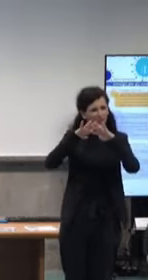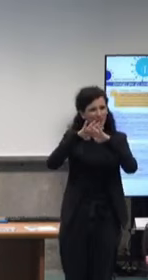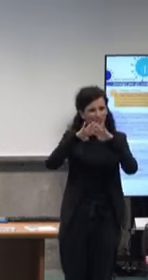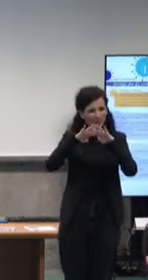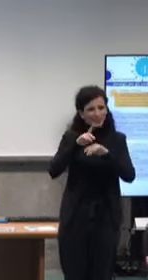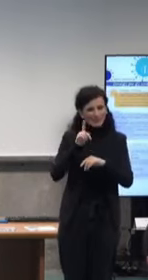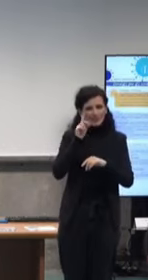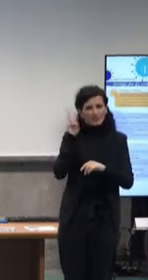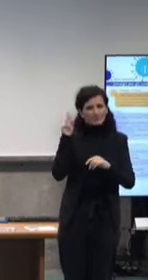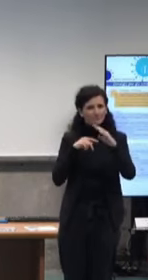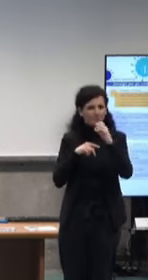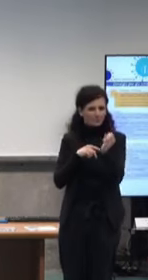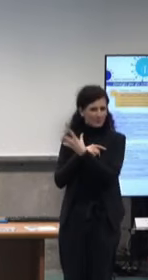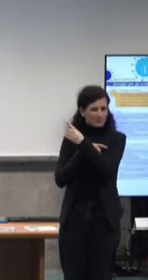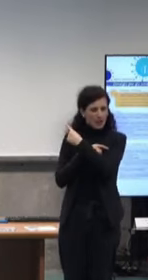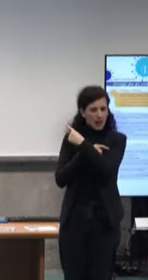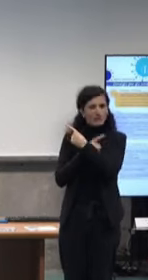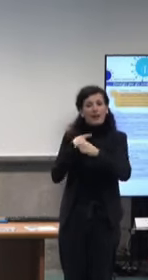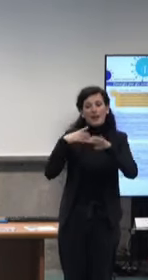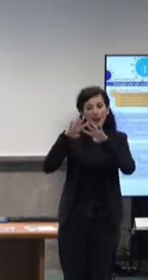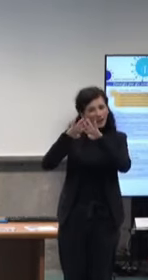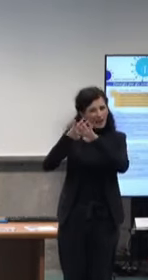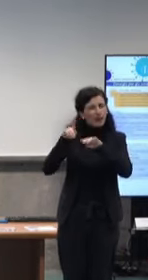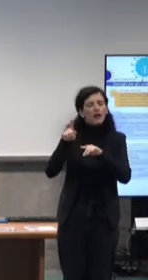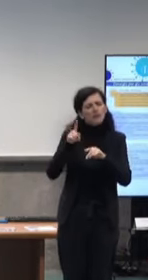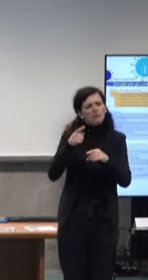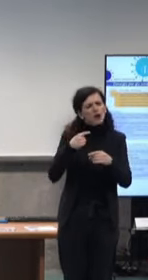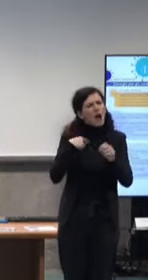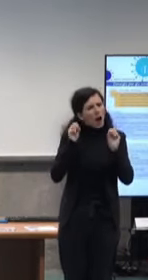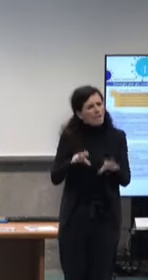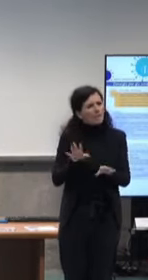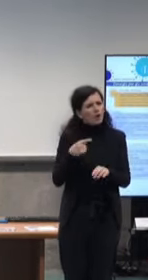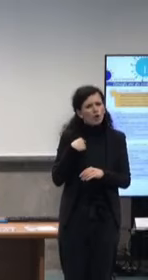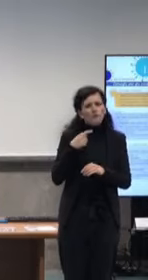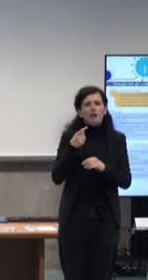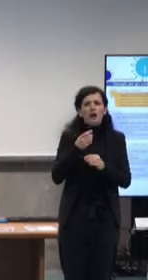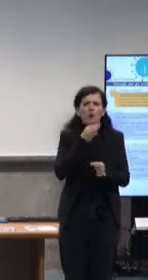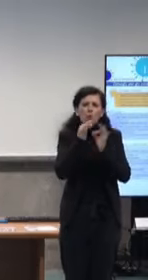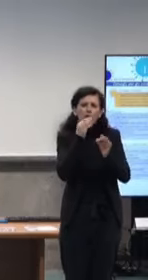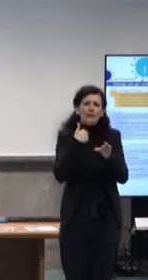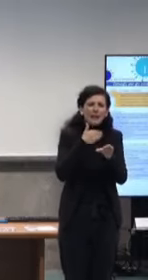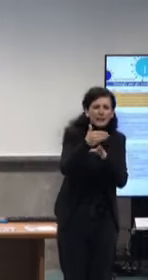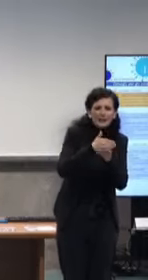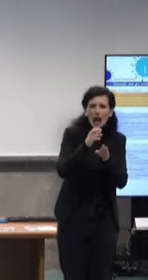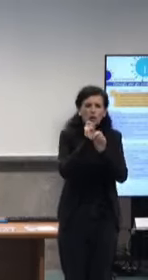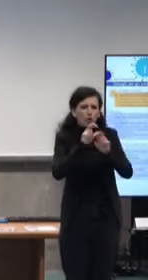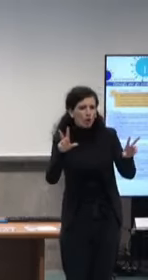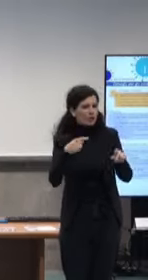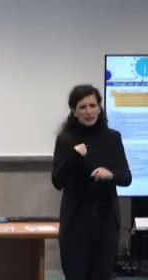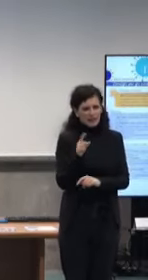che riteniamo apposta perché vogliamo essere sicuro che sicuri che non ci sia un ritardo di notifica qualcosa del genere quindi